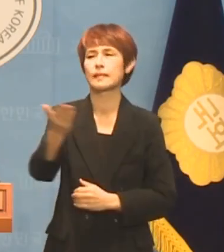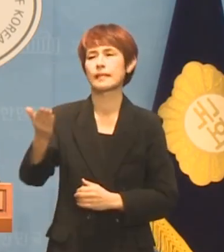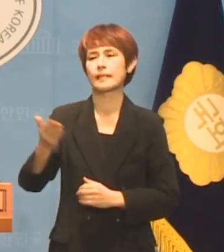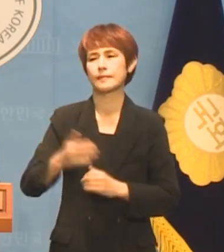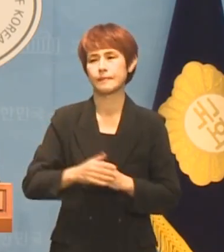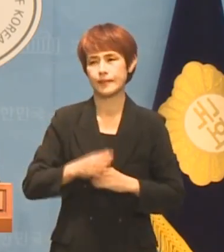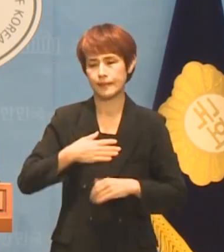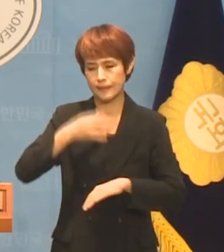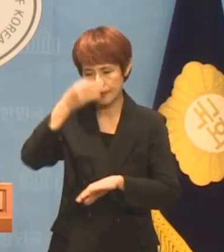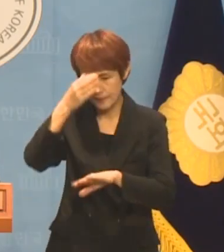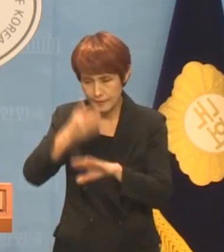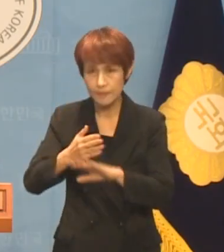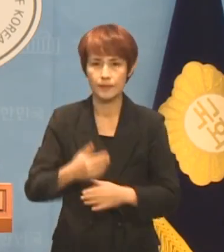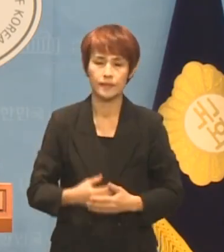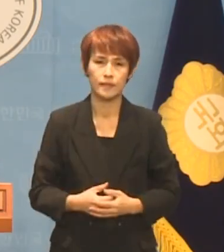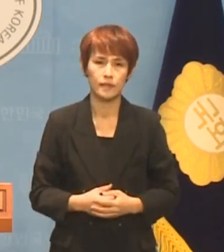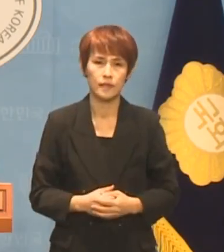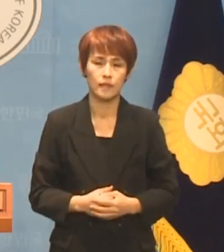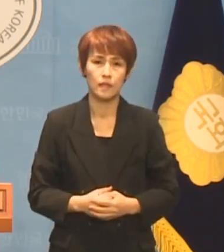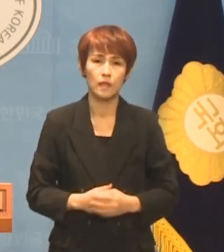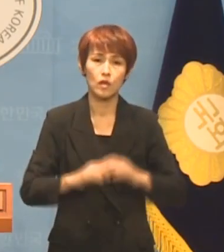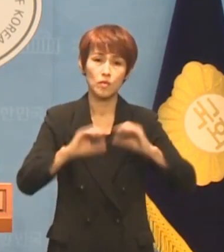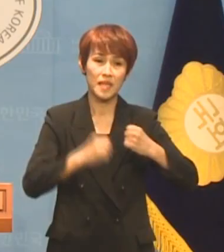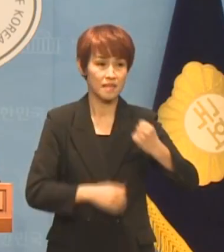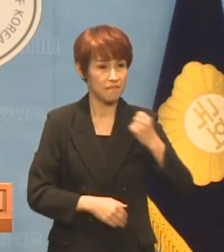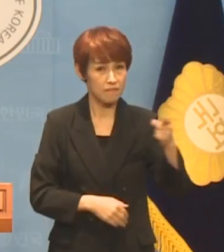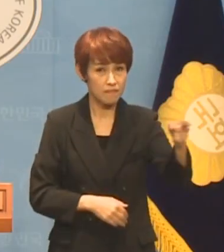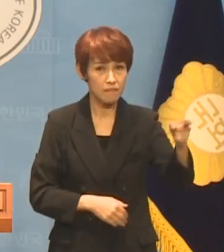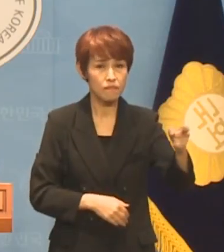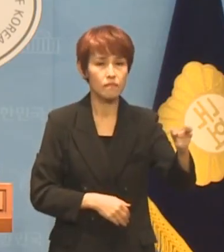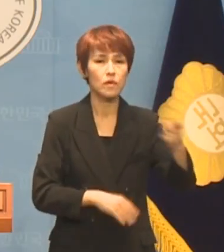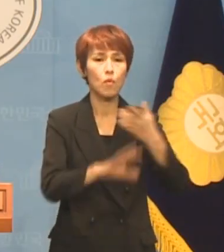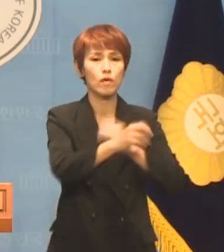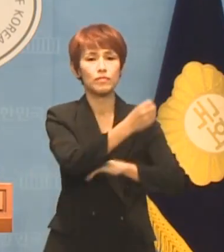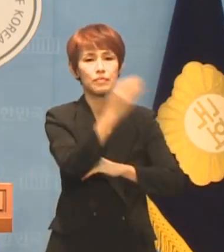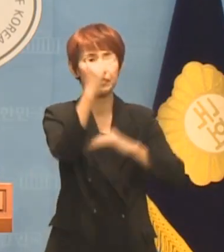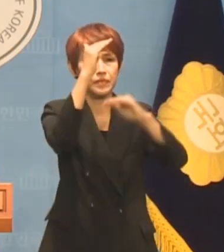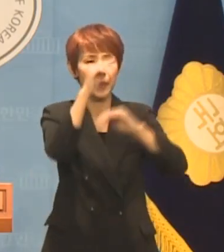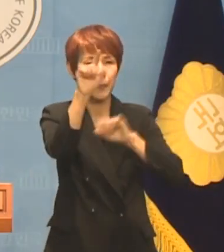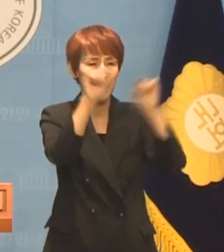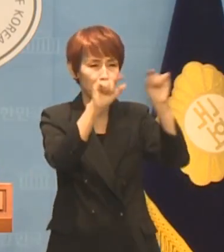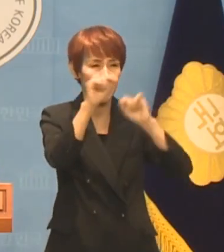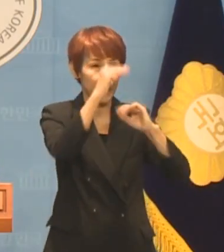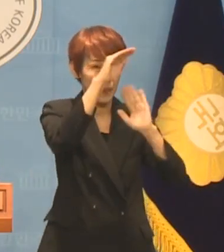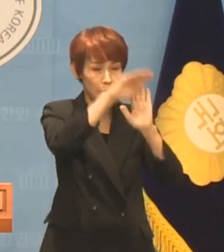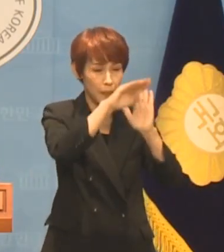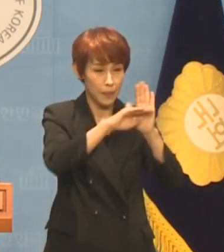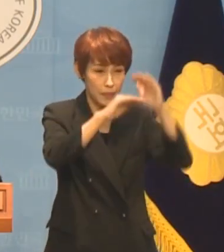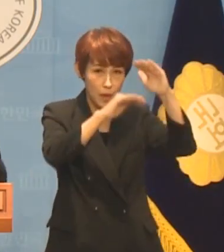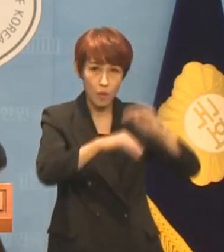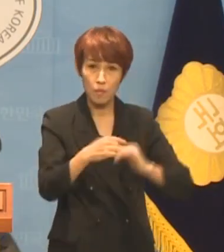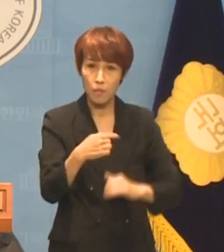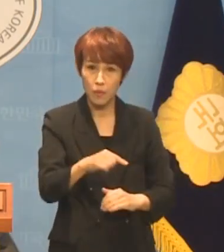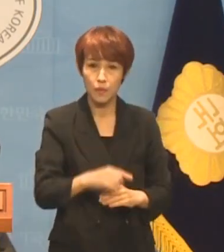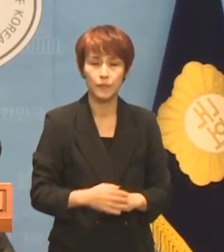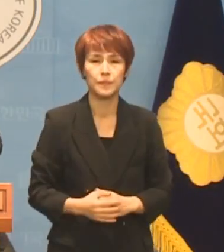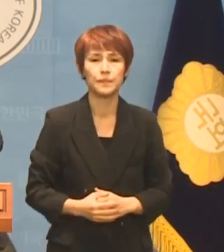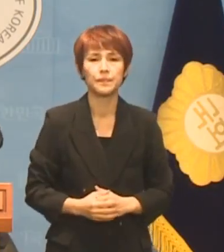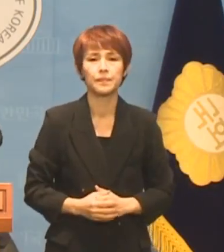대신 사과드립니다. 국민의힘의 외신 왜곡 짜깁기 목록을 쭉 말씀을 드려보겠습니다.